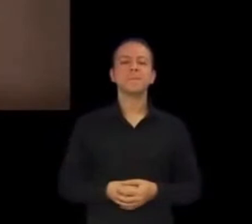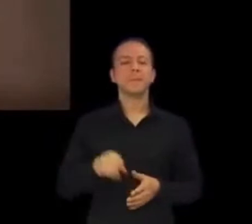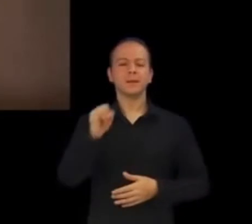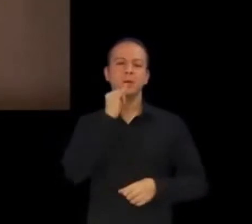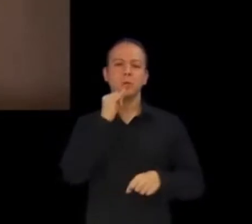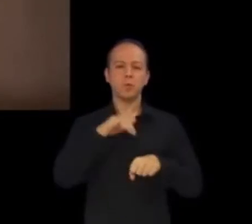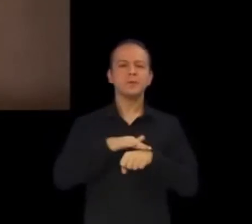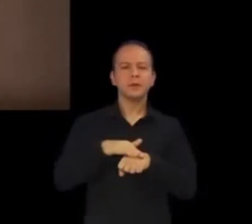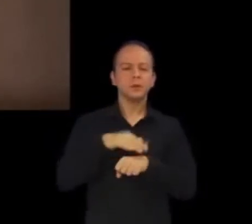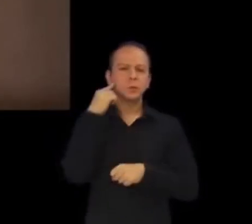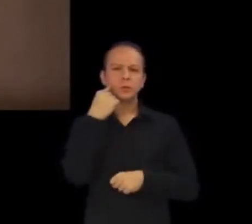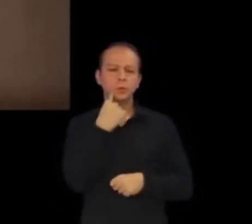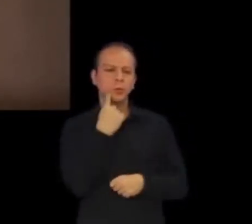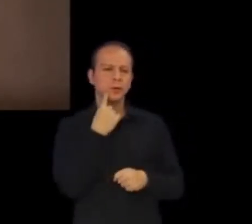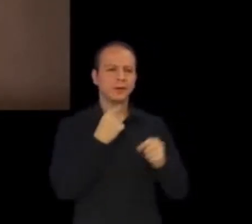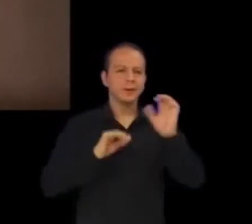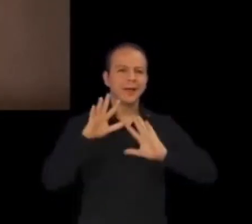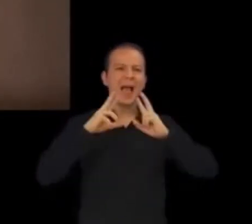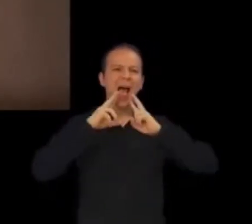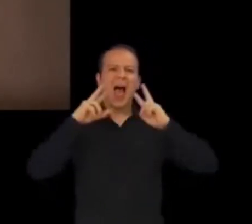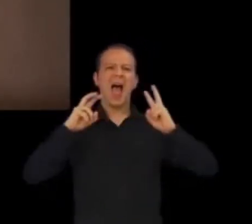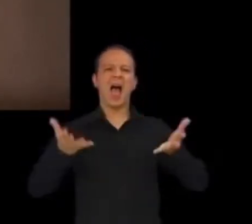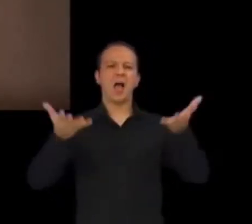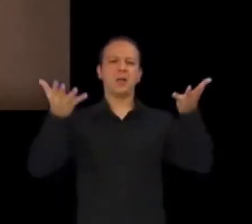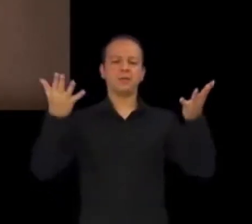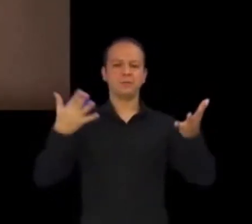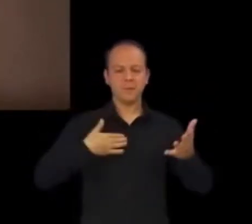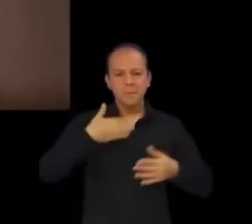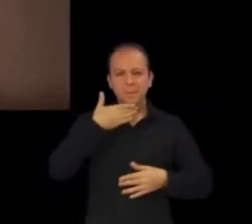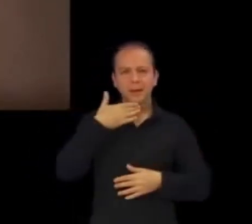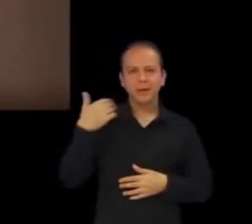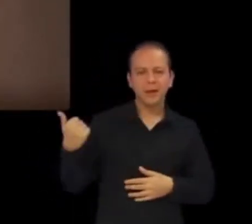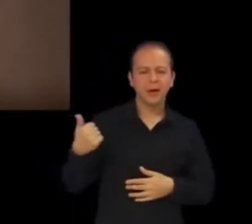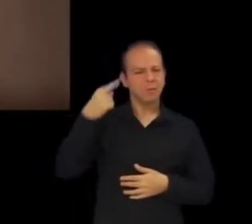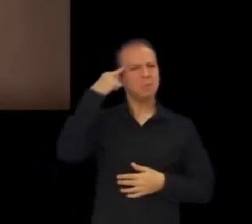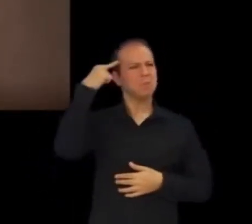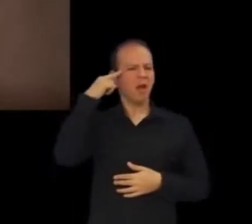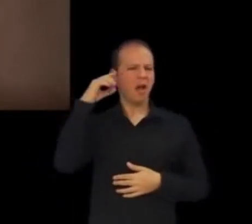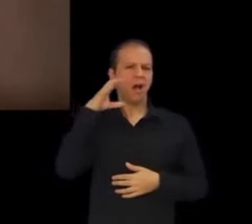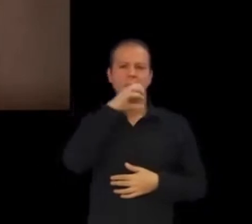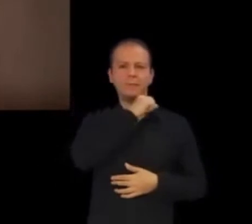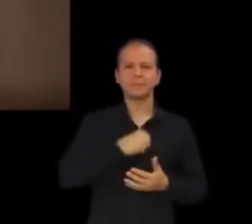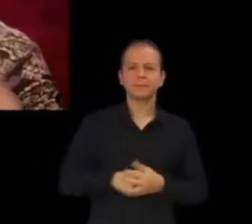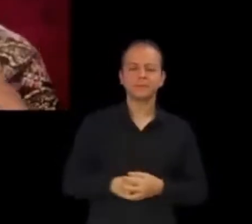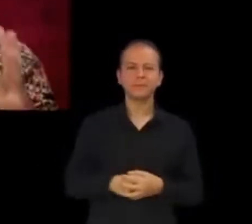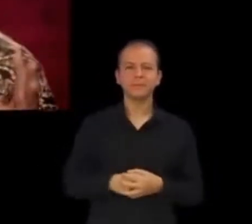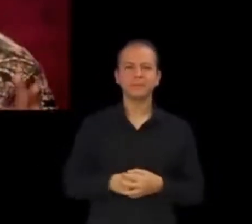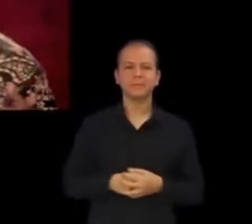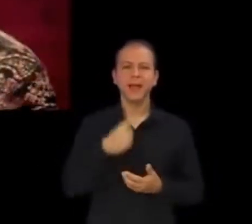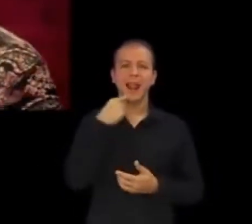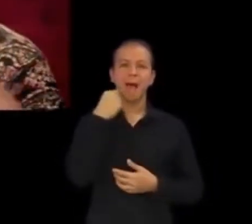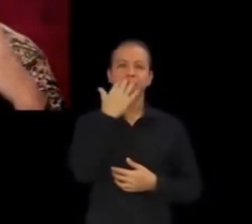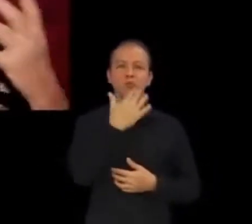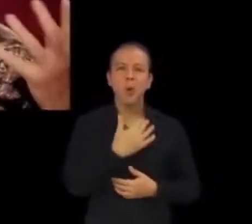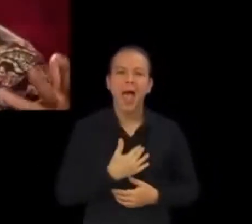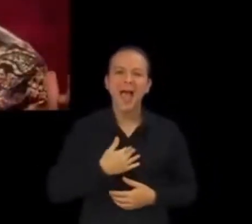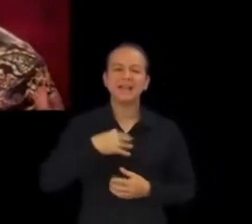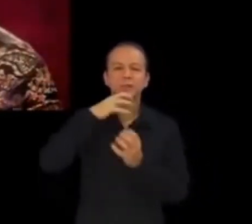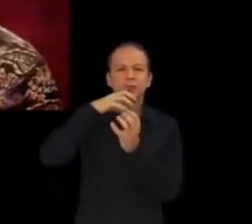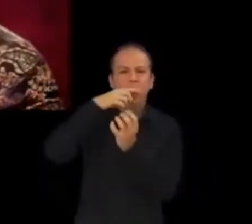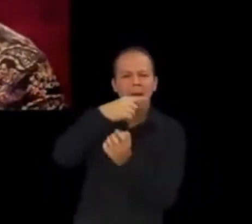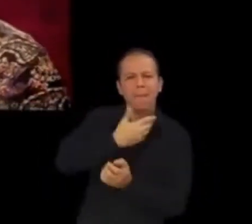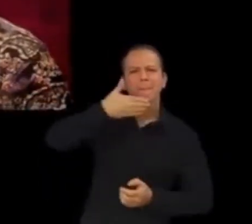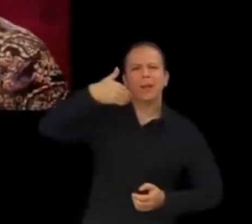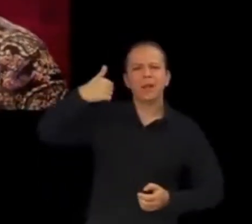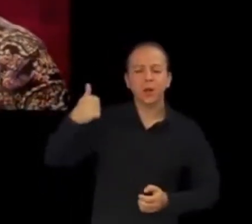Xavier Cooper. Eu conversaria com o surdo gesticulando e falando mais alto. É a única coisa que me vem na cabeça. Mexe os